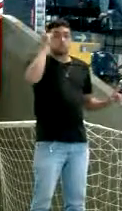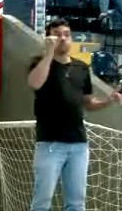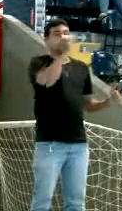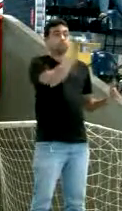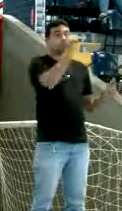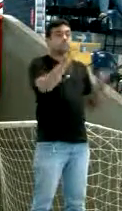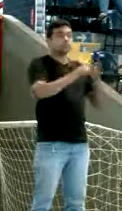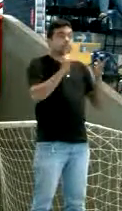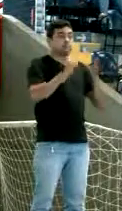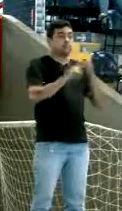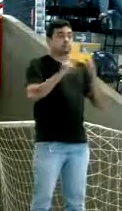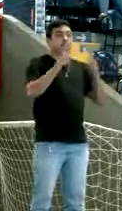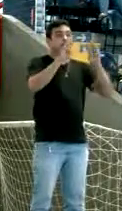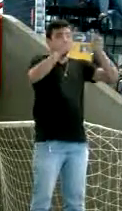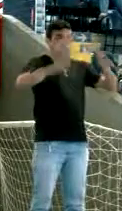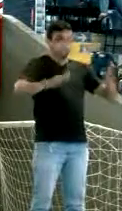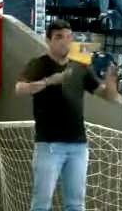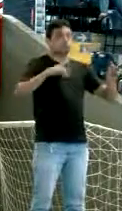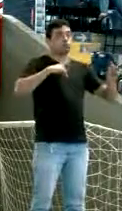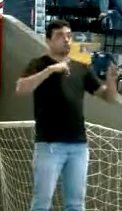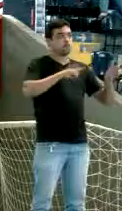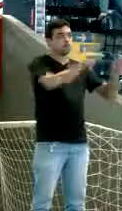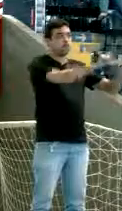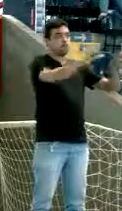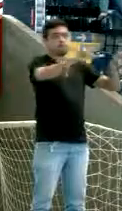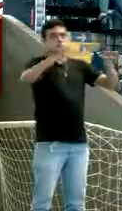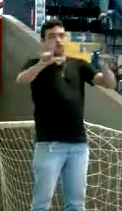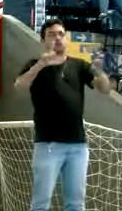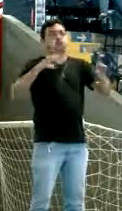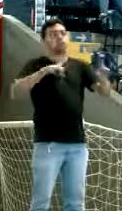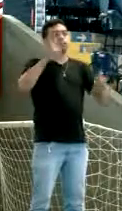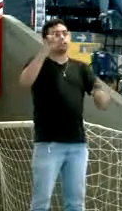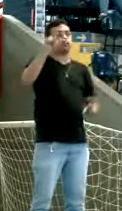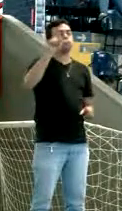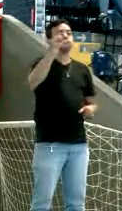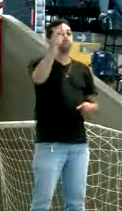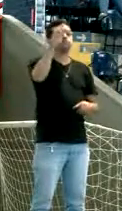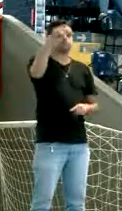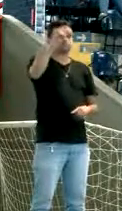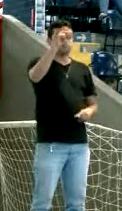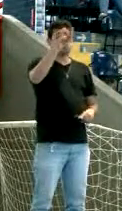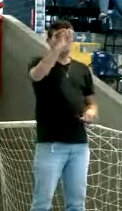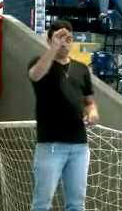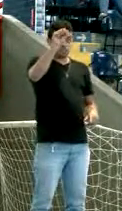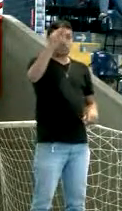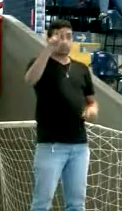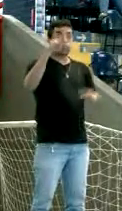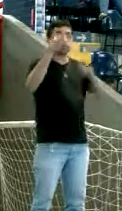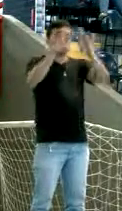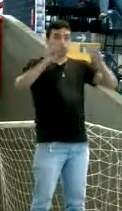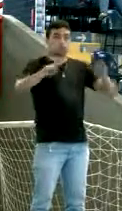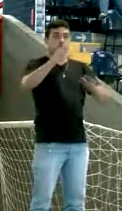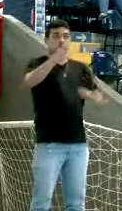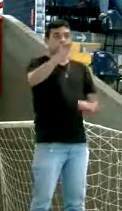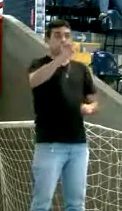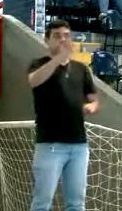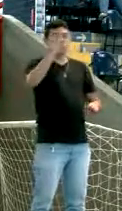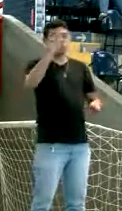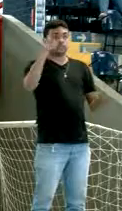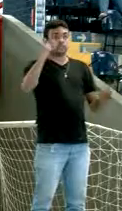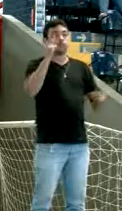museus da atualidade guardam obras desses gênios, como o Louvre em Paris, por exemplo, em que você pode ver a Mona Lisa,